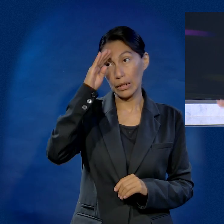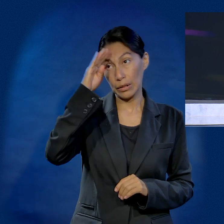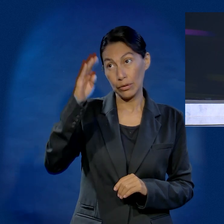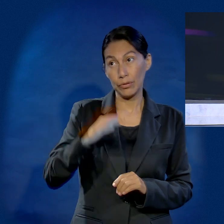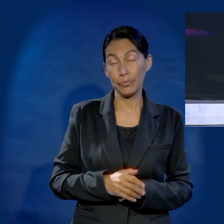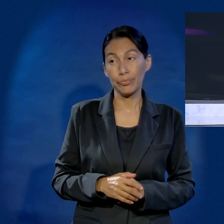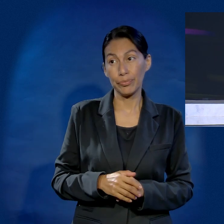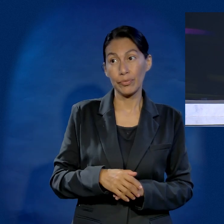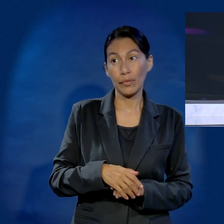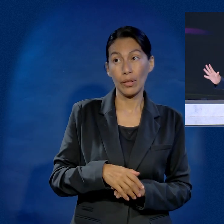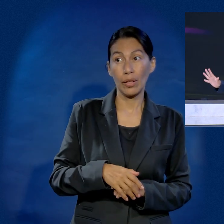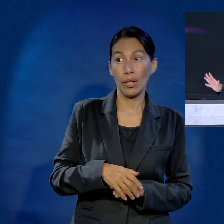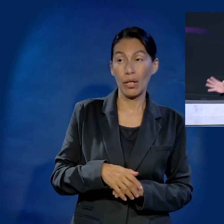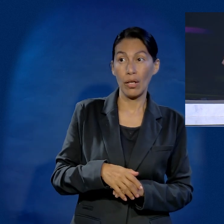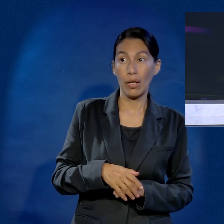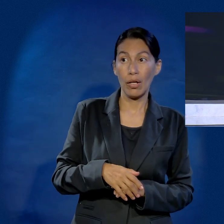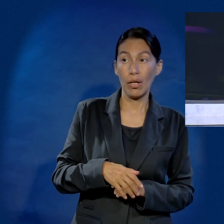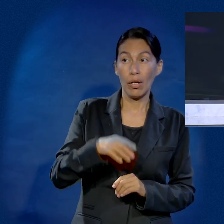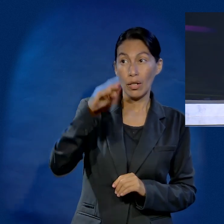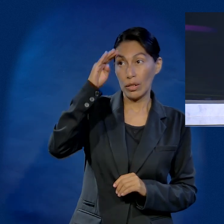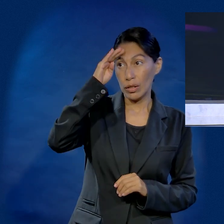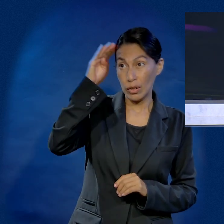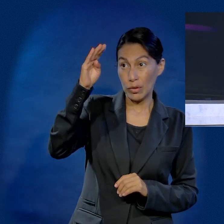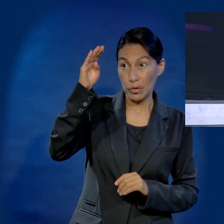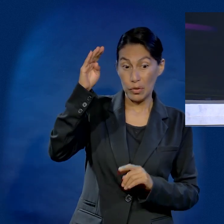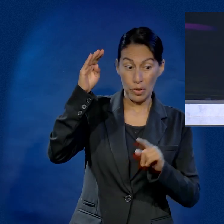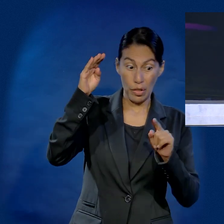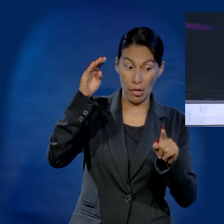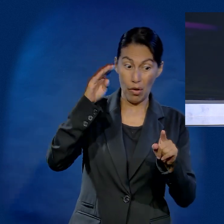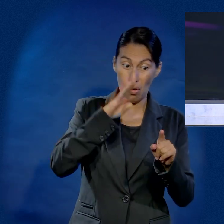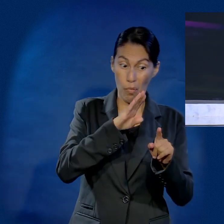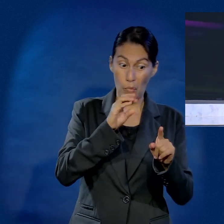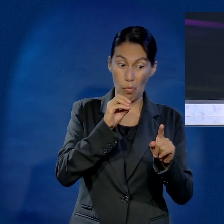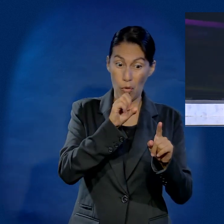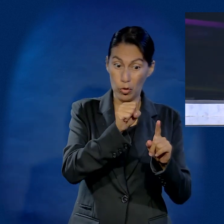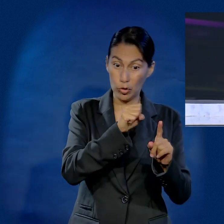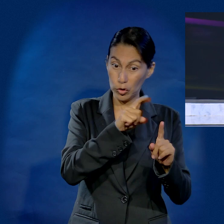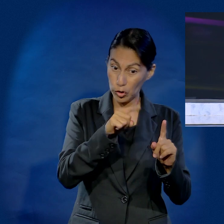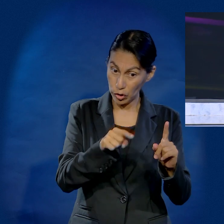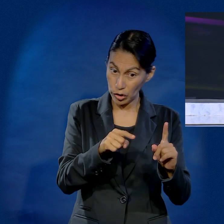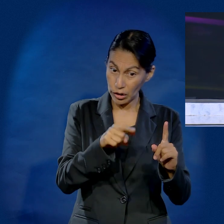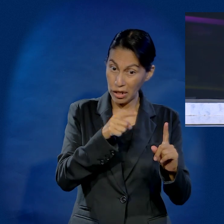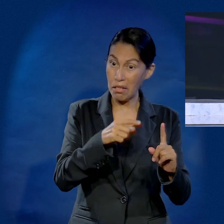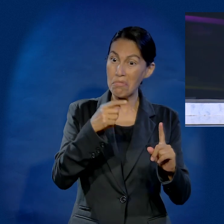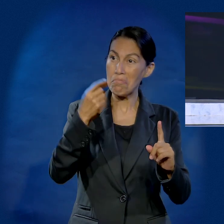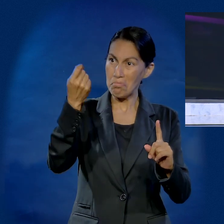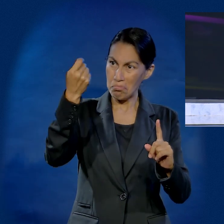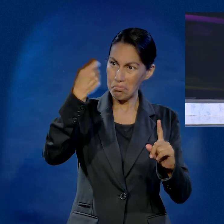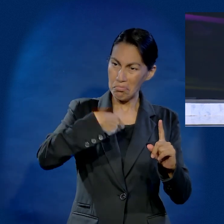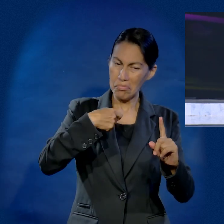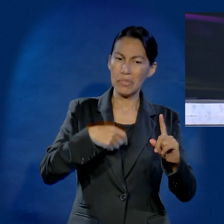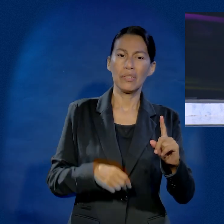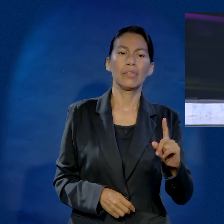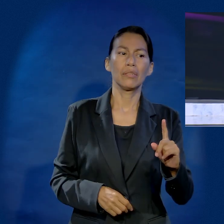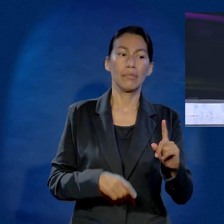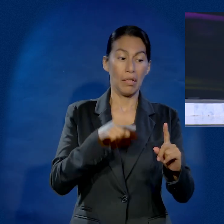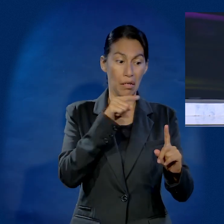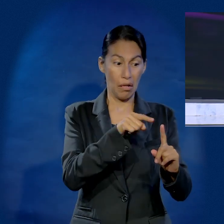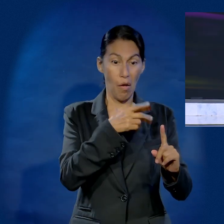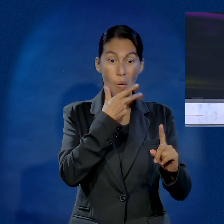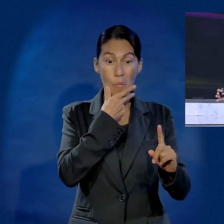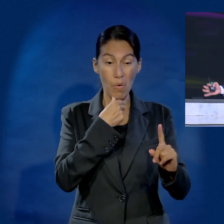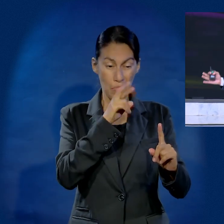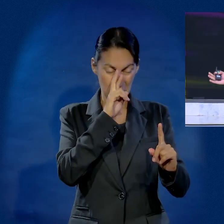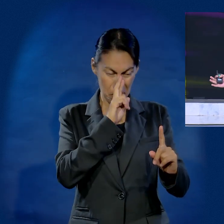dice, mija, se me hace que el Señor ya nos bendijo con vos. Este hombre es pariente, nos puede redimir, pero es un hombre tan respetuoso que